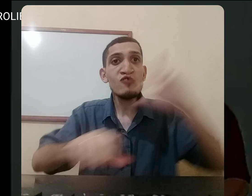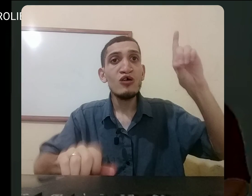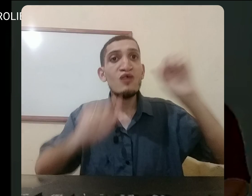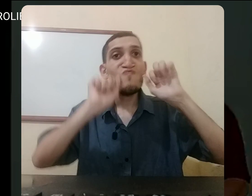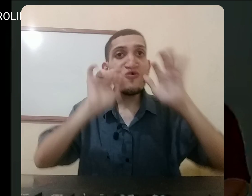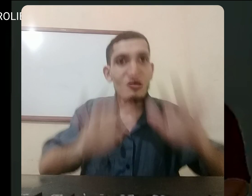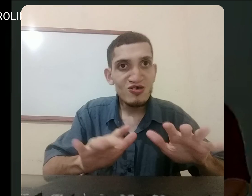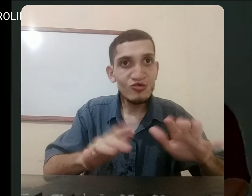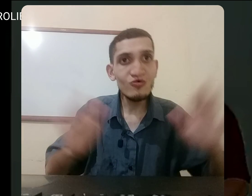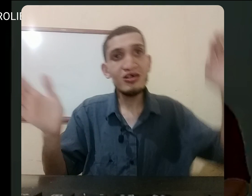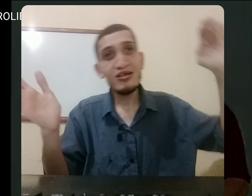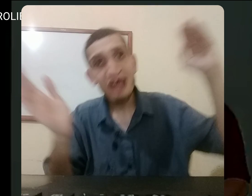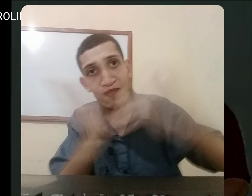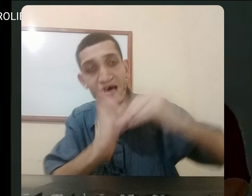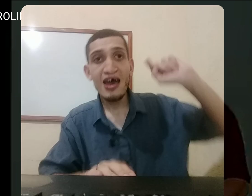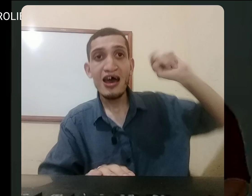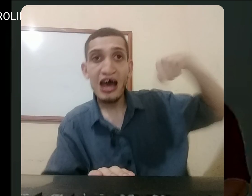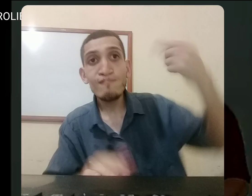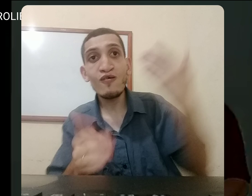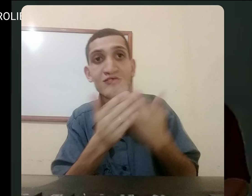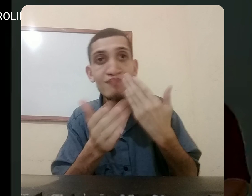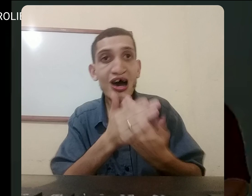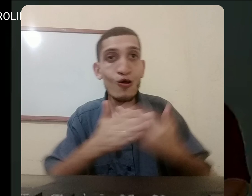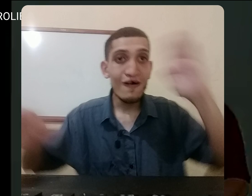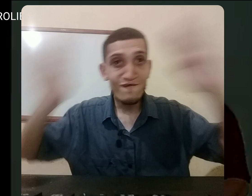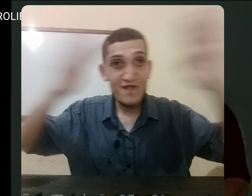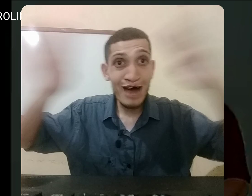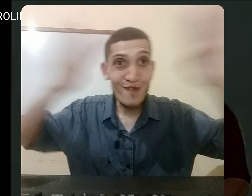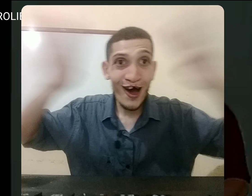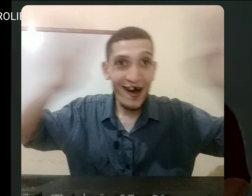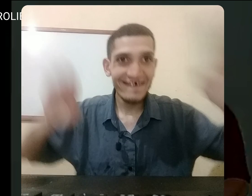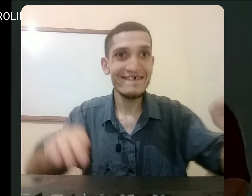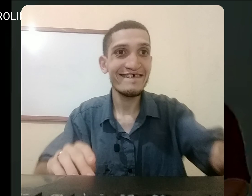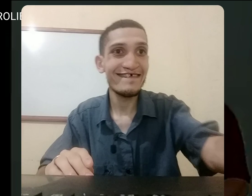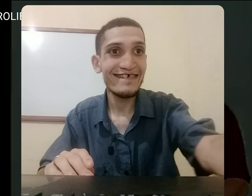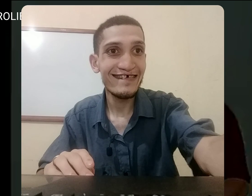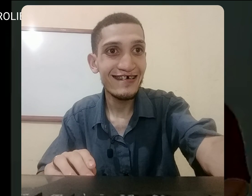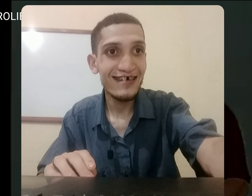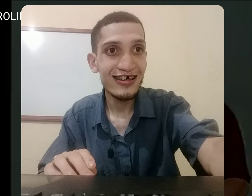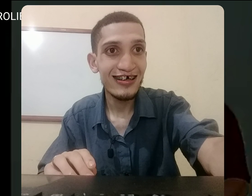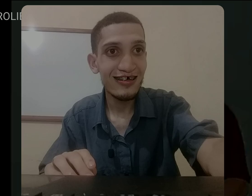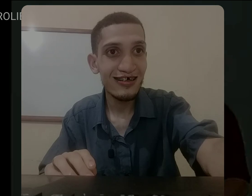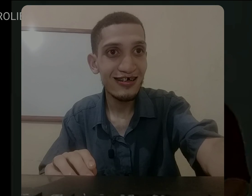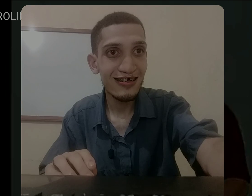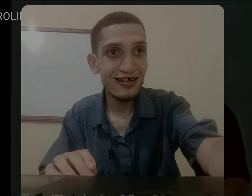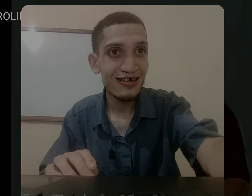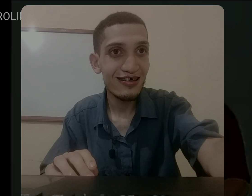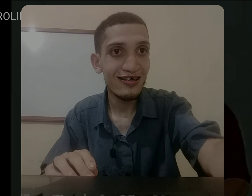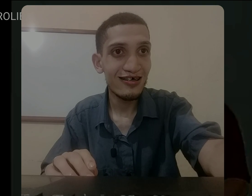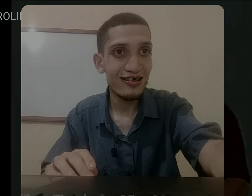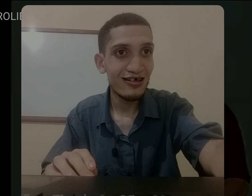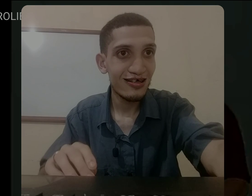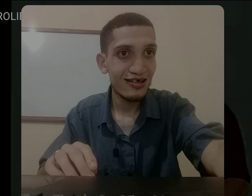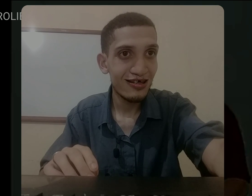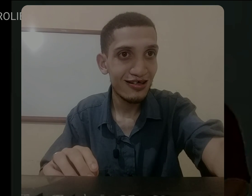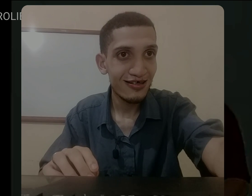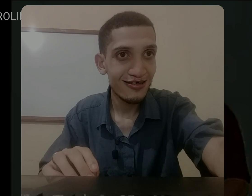abraço. Deus abençoe e até a próxima aula. Vamos! Tchau, Tchau,